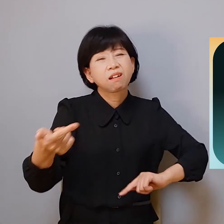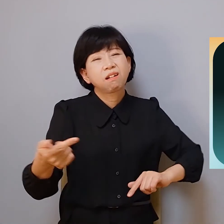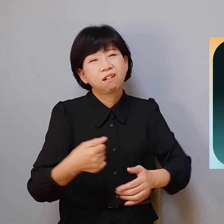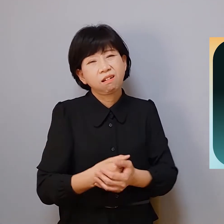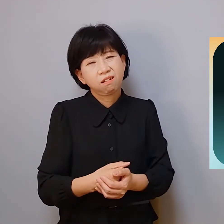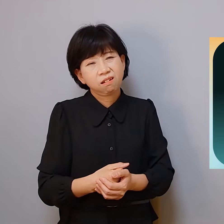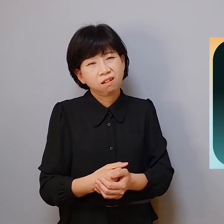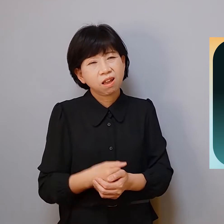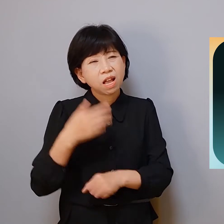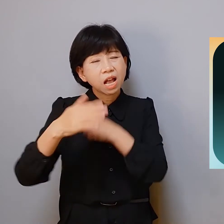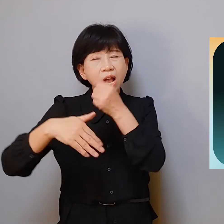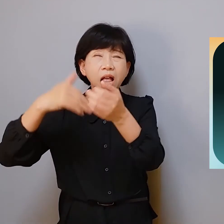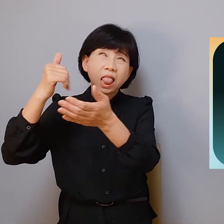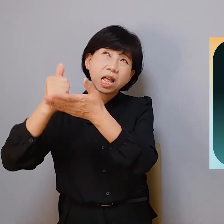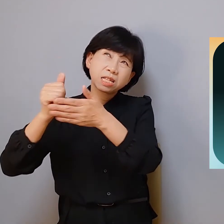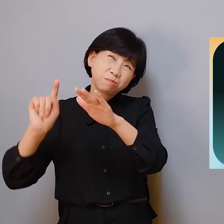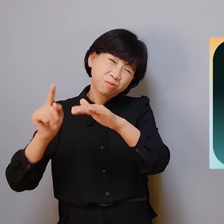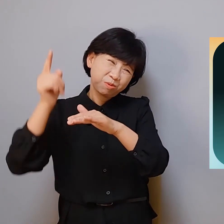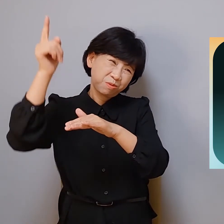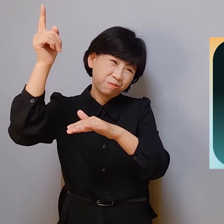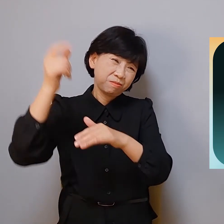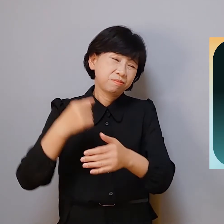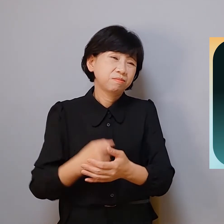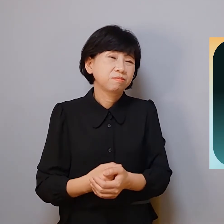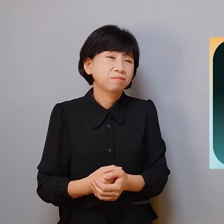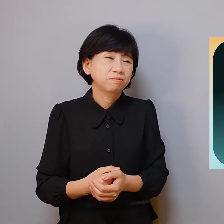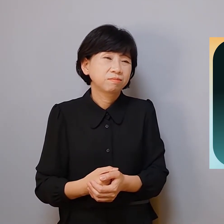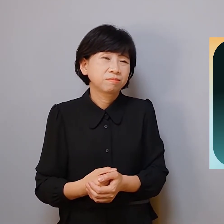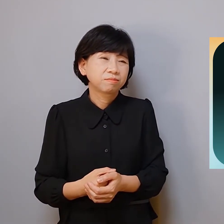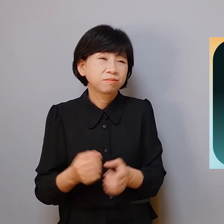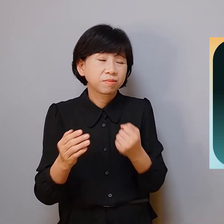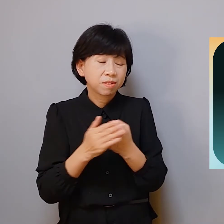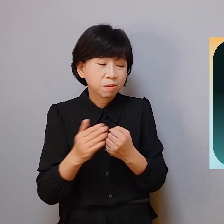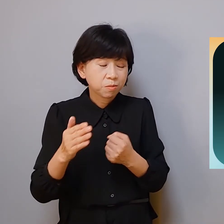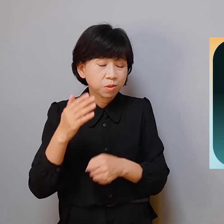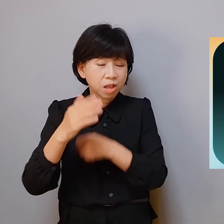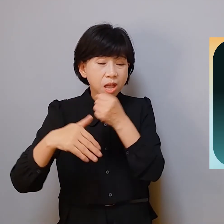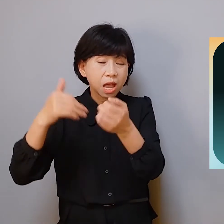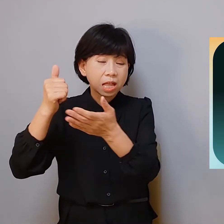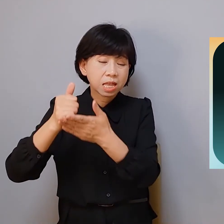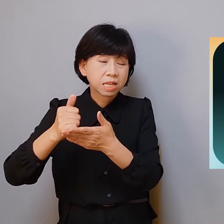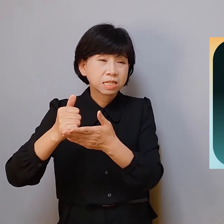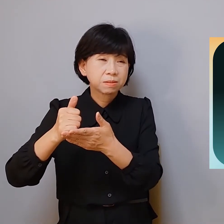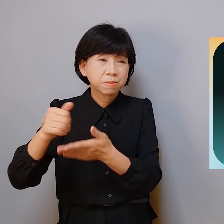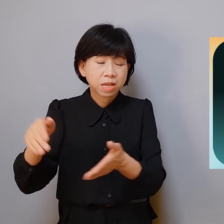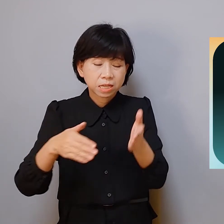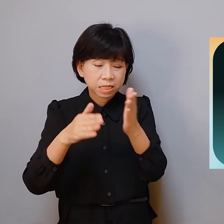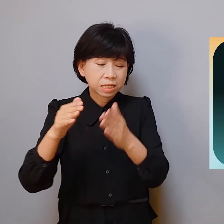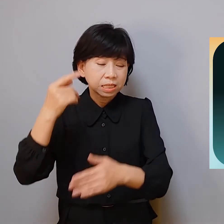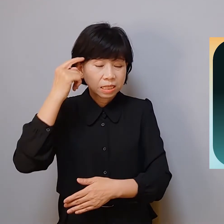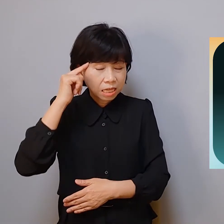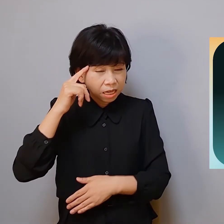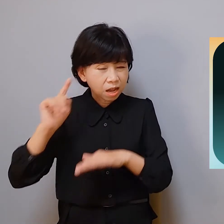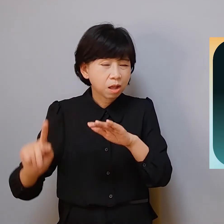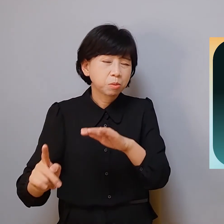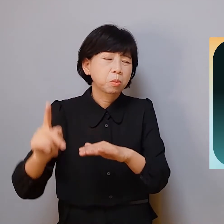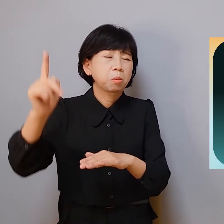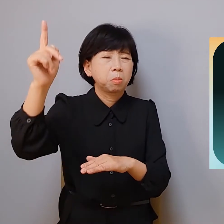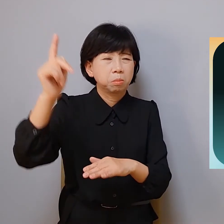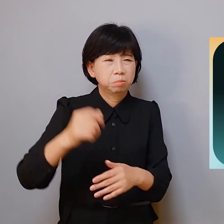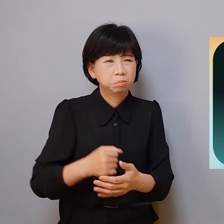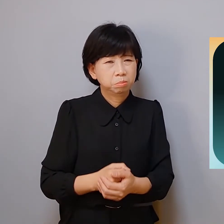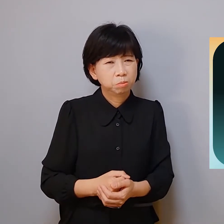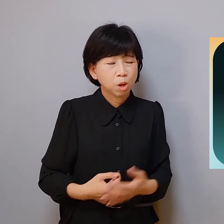이는 하늘이 땅보다 높음같이 내 길은 너희의 길보다 높으며 내 생각은 너희의